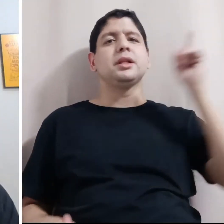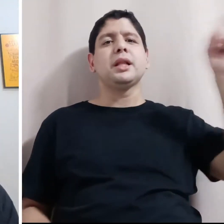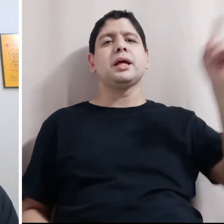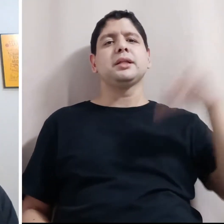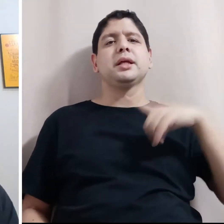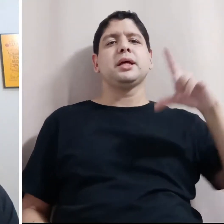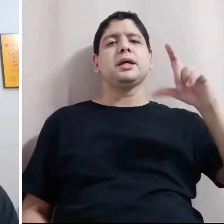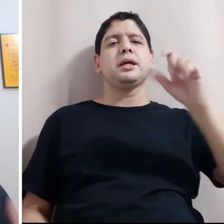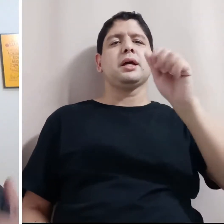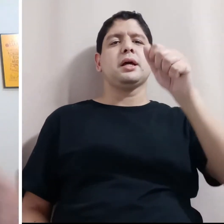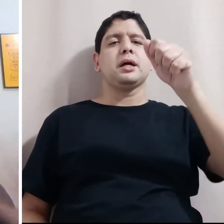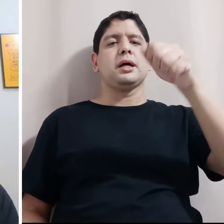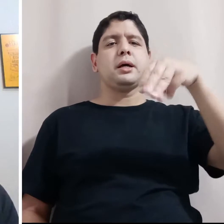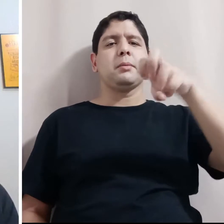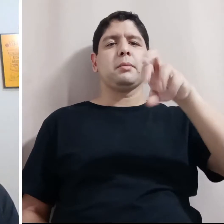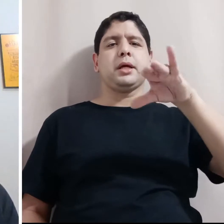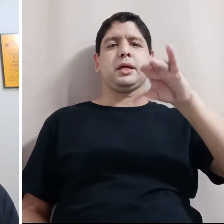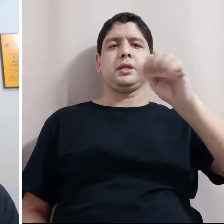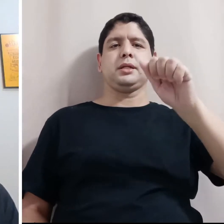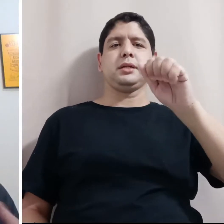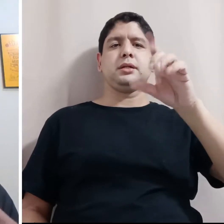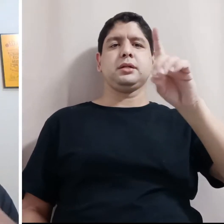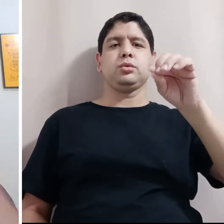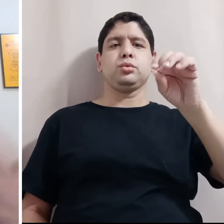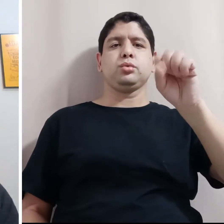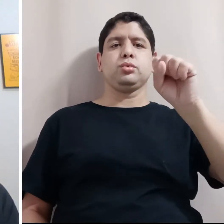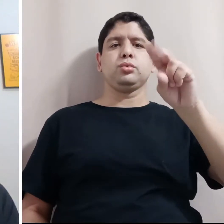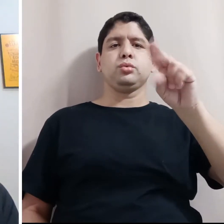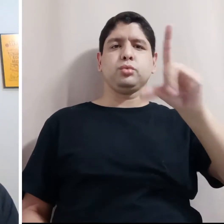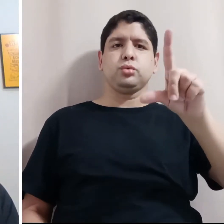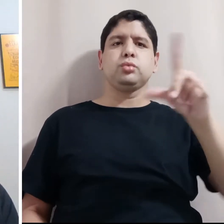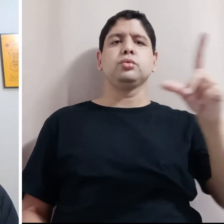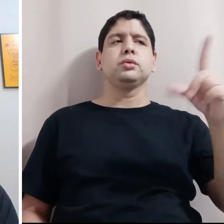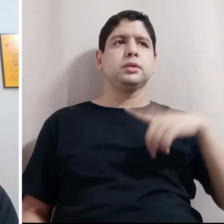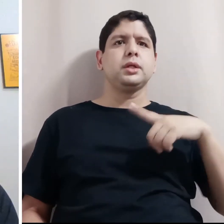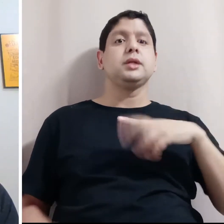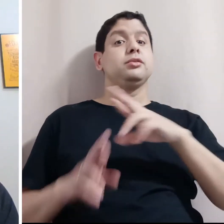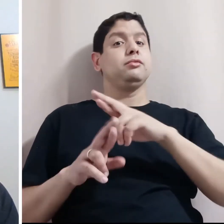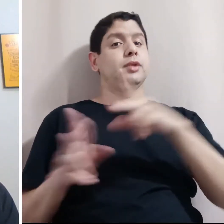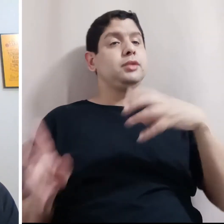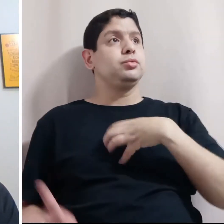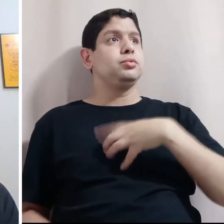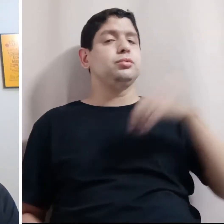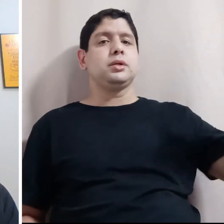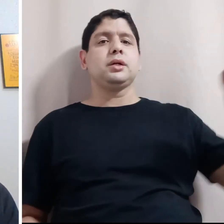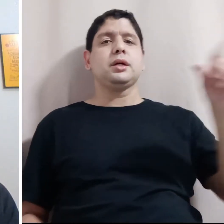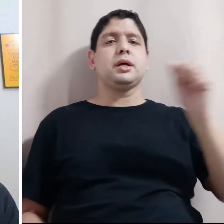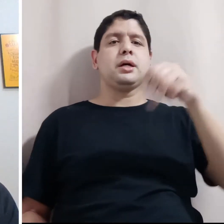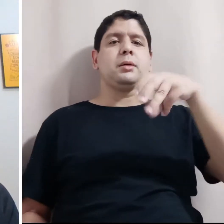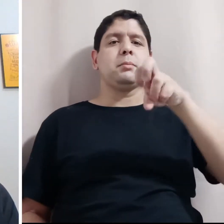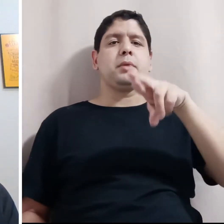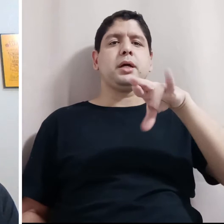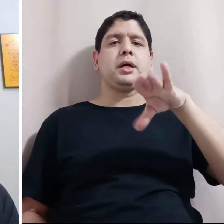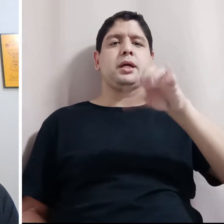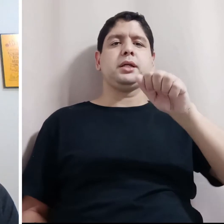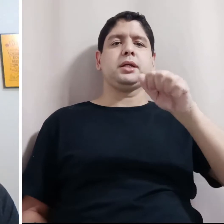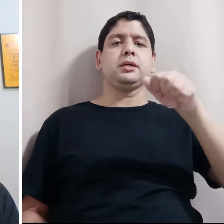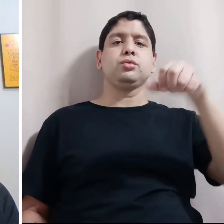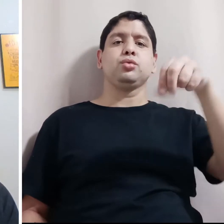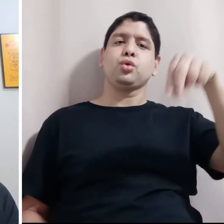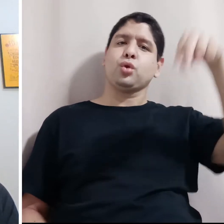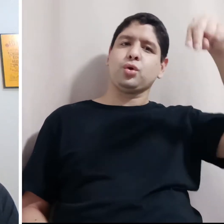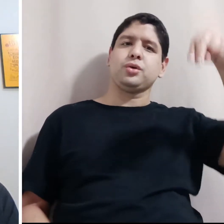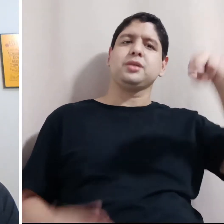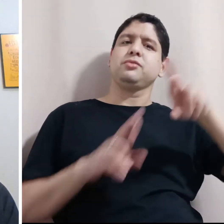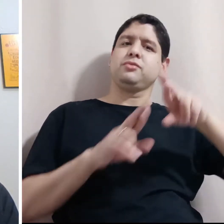do Norte, América Central, América do Sul, né? Essas três partes do nosso continente eram habitadas por vários povos indígenas,